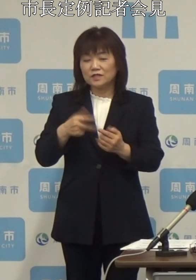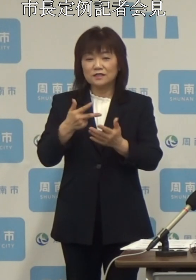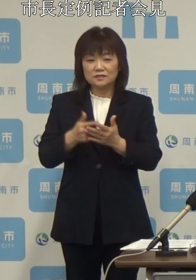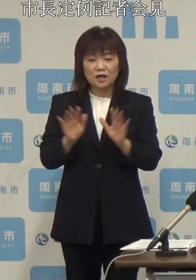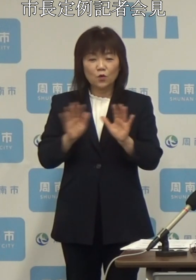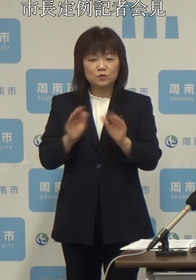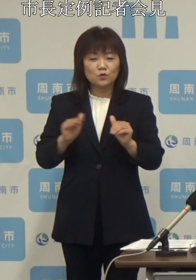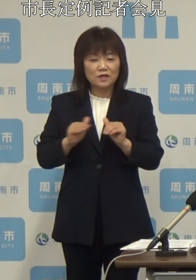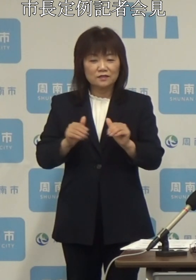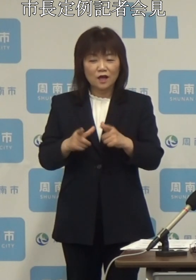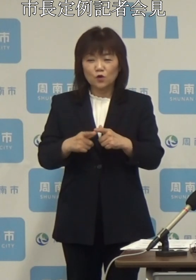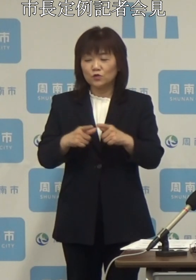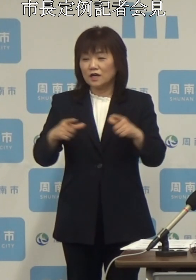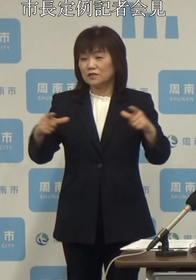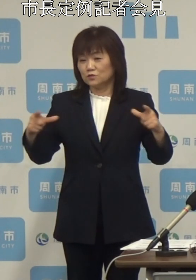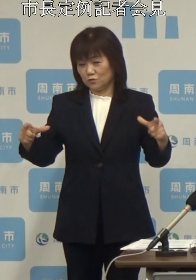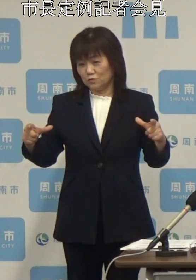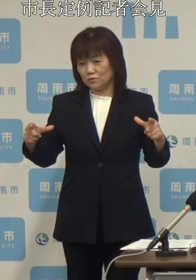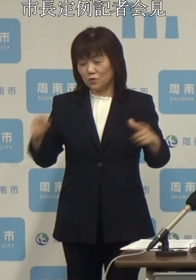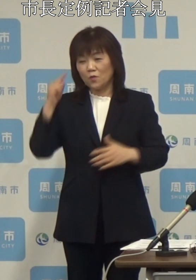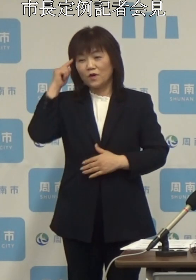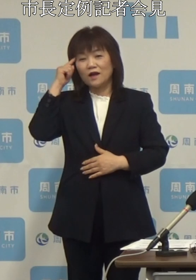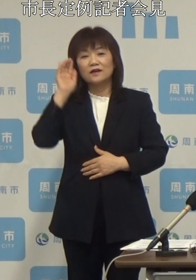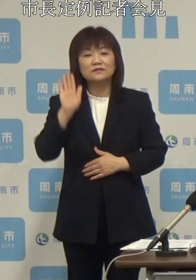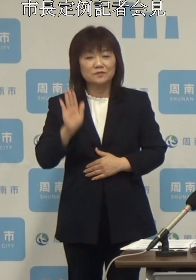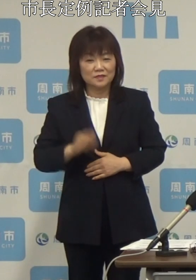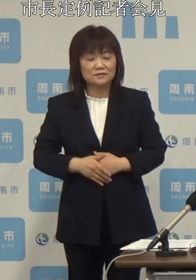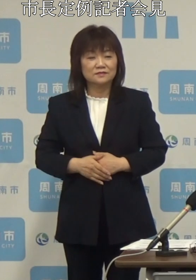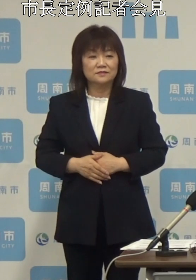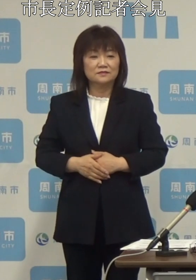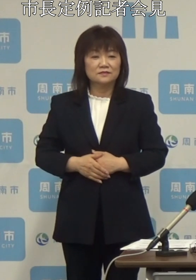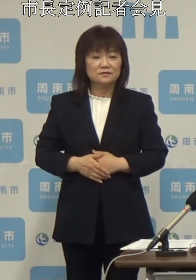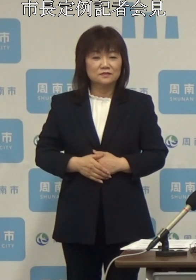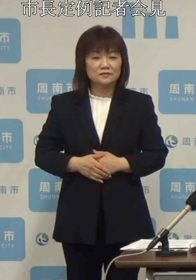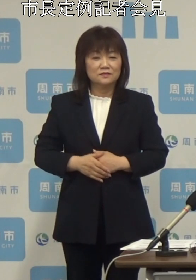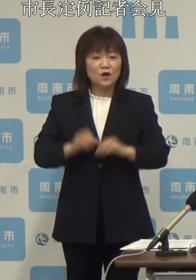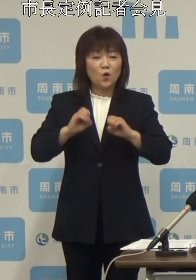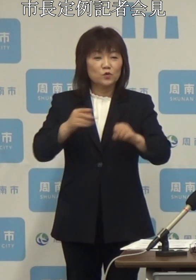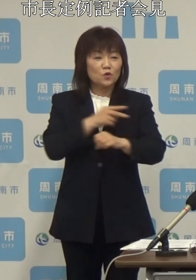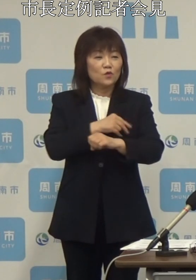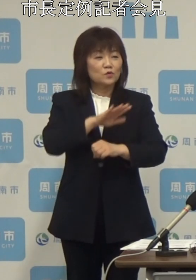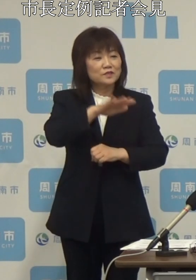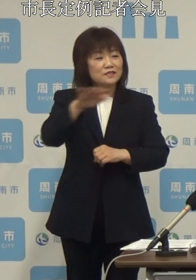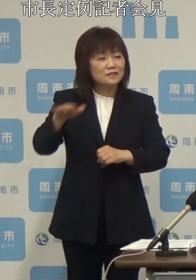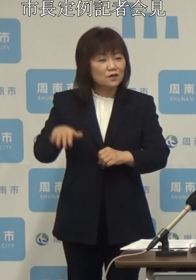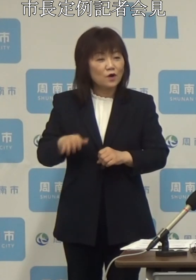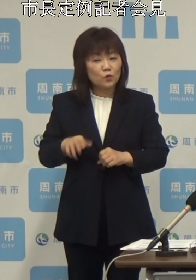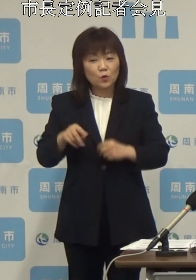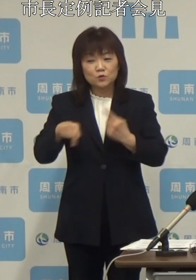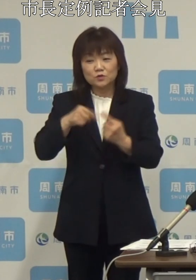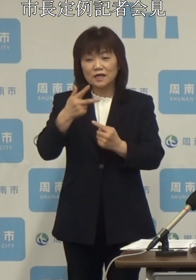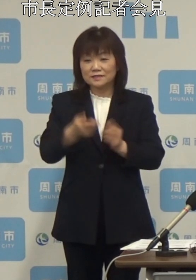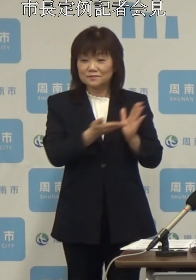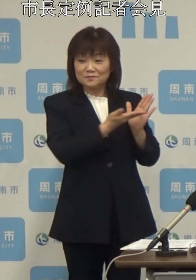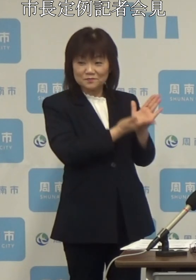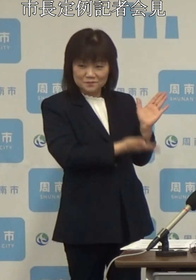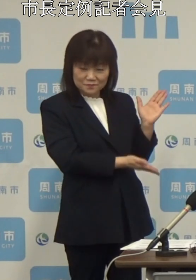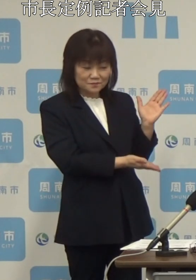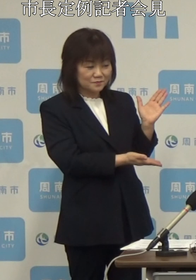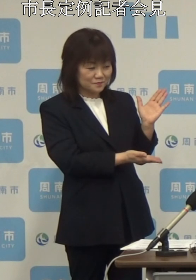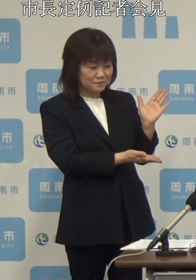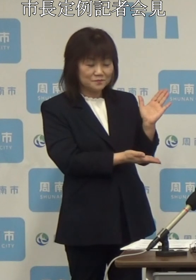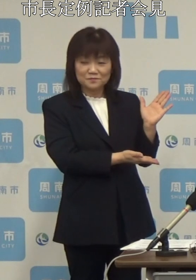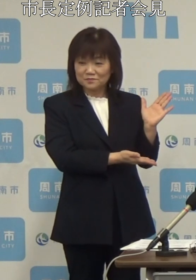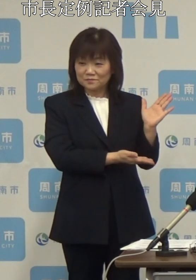希望する方を増やしていきたいと考えております。また報道の皆様にはぜひこの周南市たくさんこの、